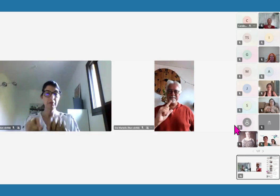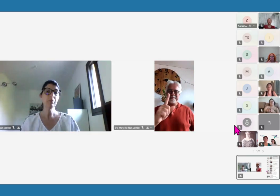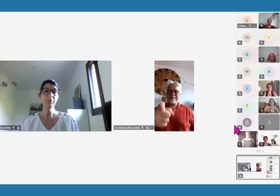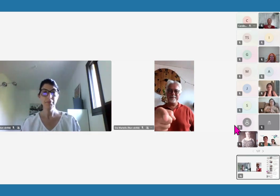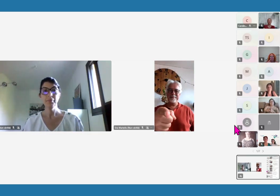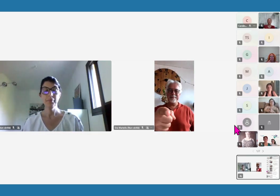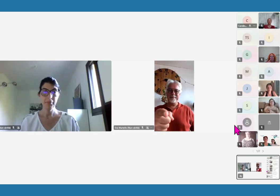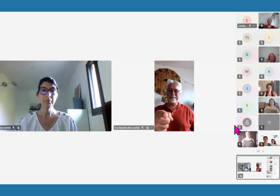ça.